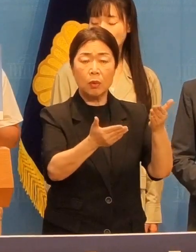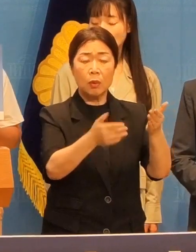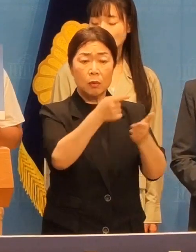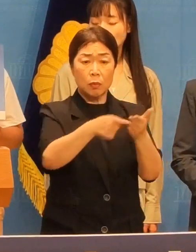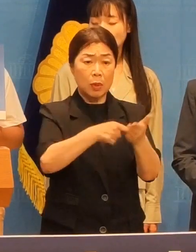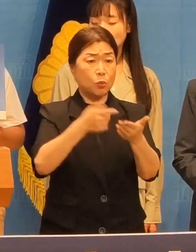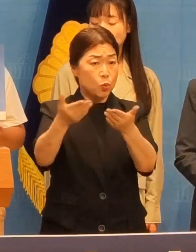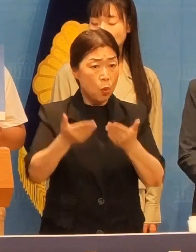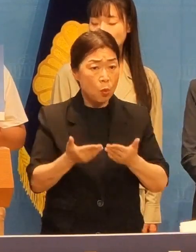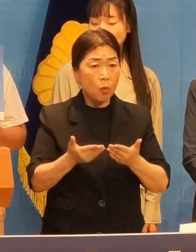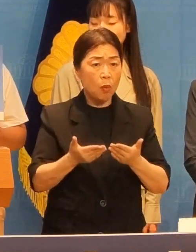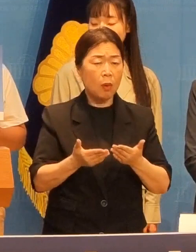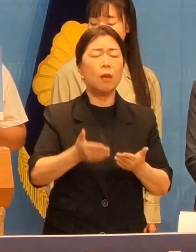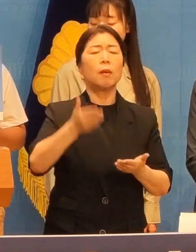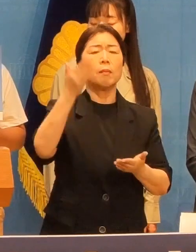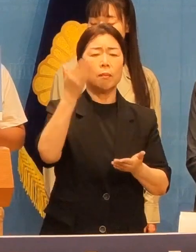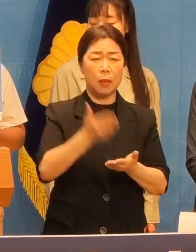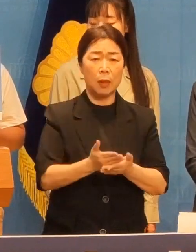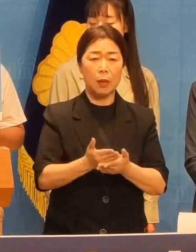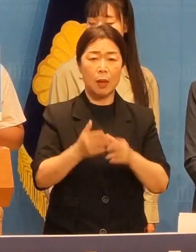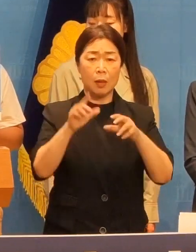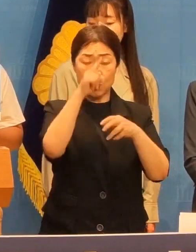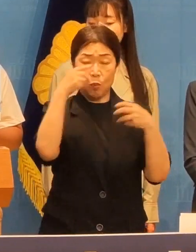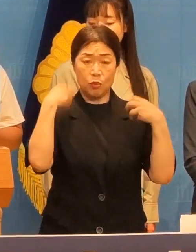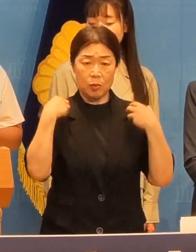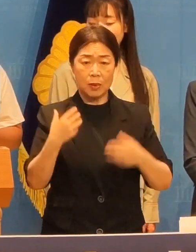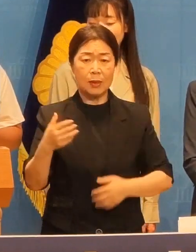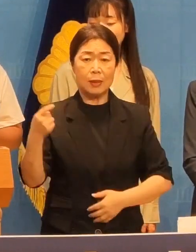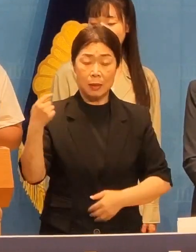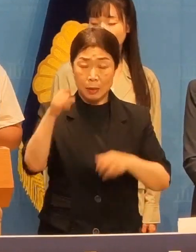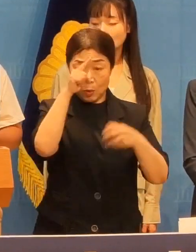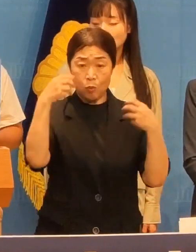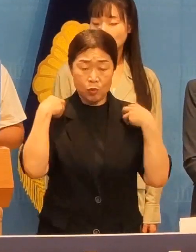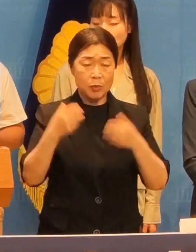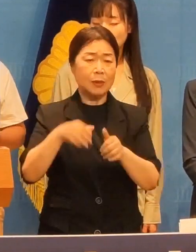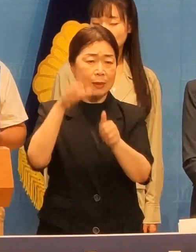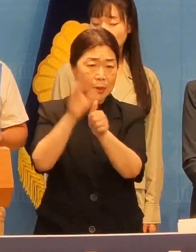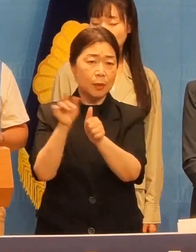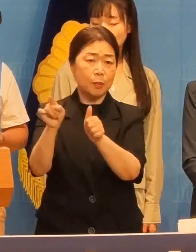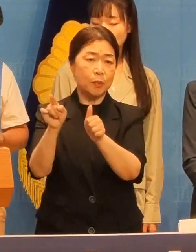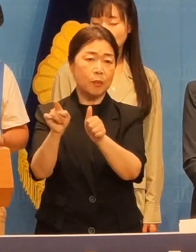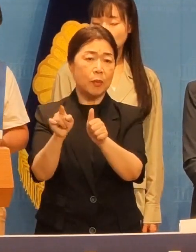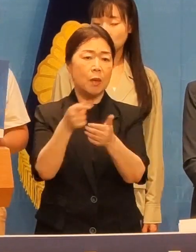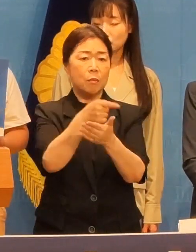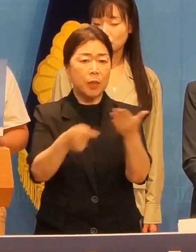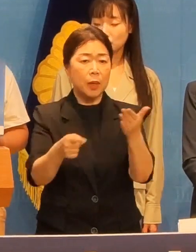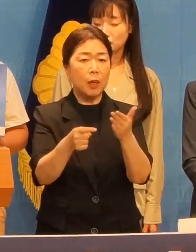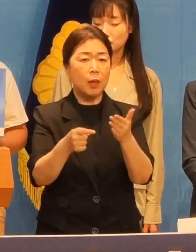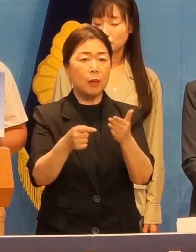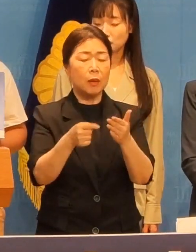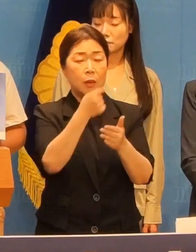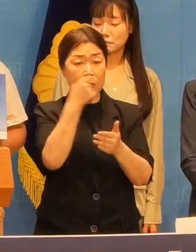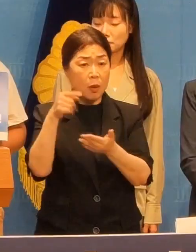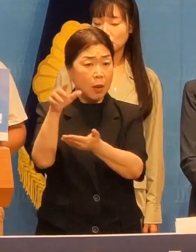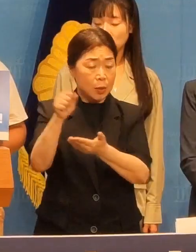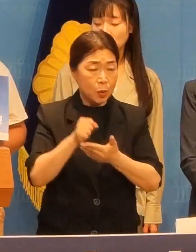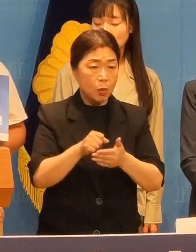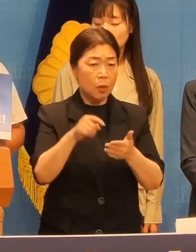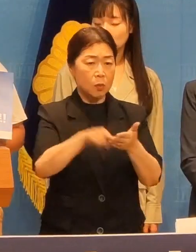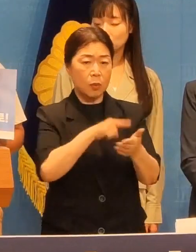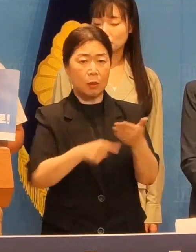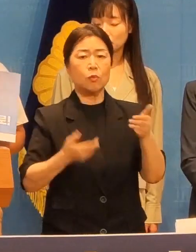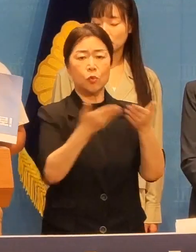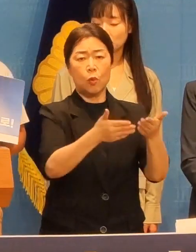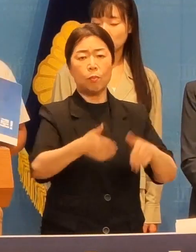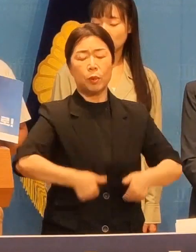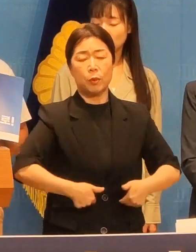피해 구제를 받을 수 있는 특별법을 마련해야만 합니다. 더 이상 우리와 같은 인권 침해를 받는 사람이